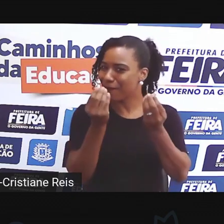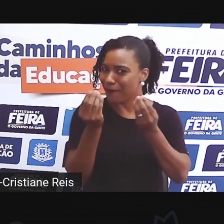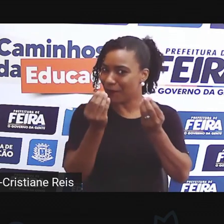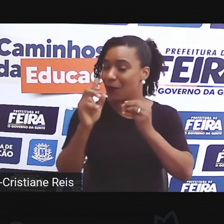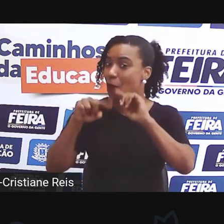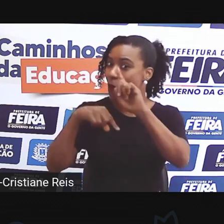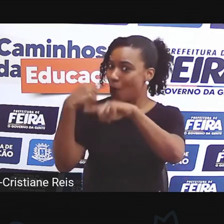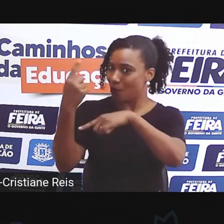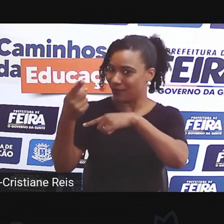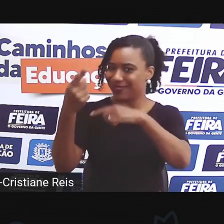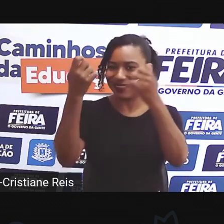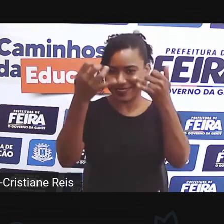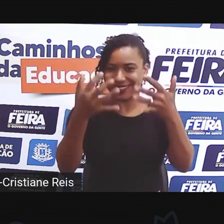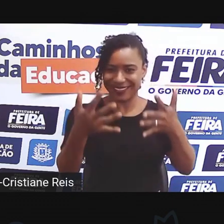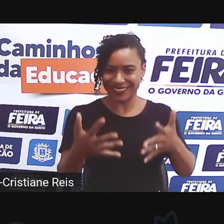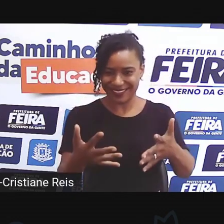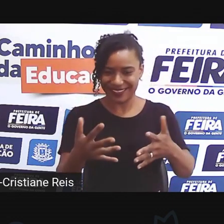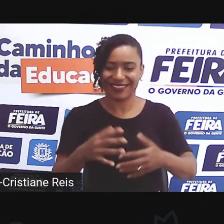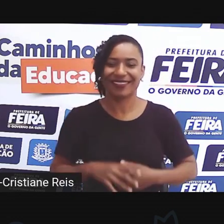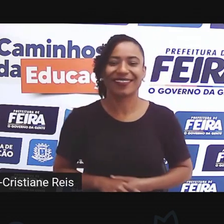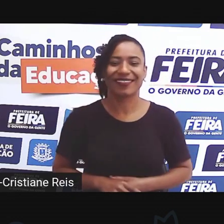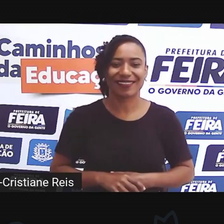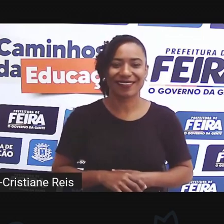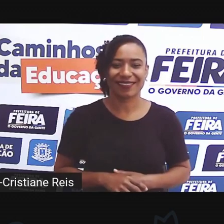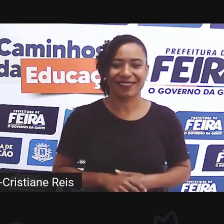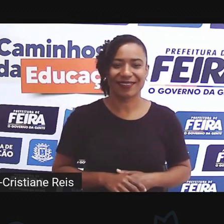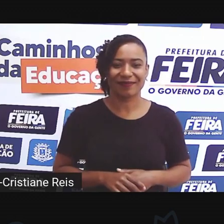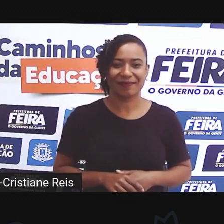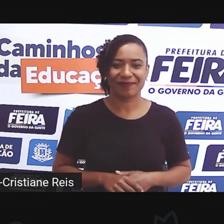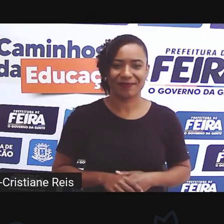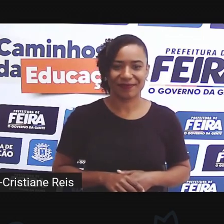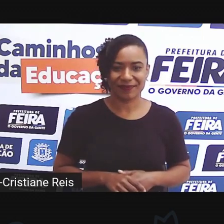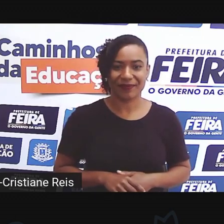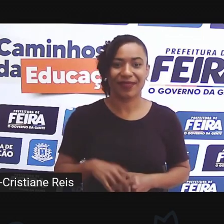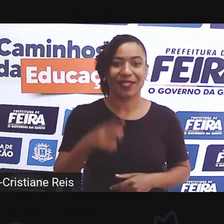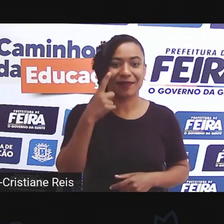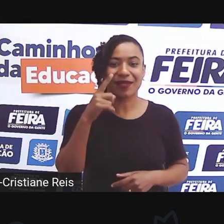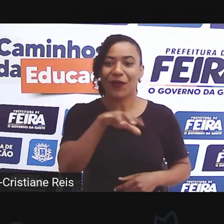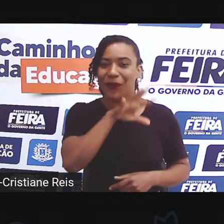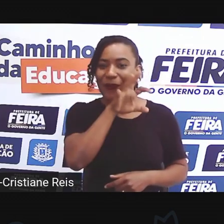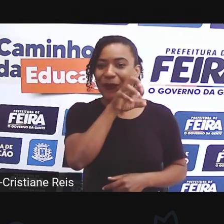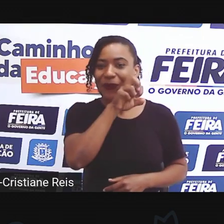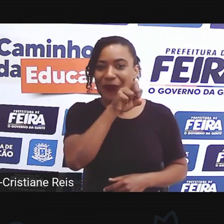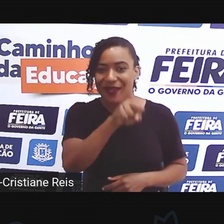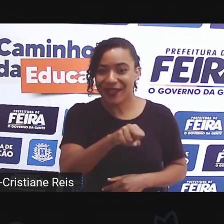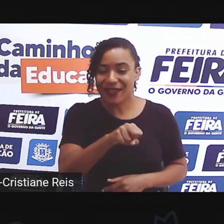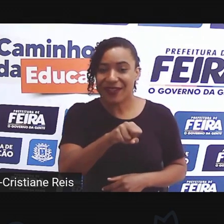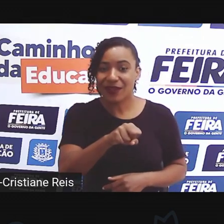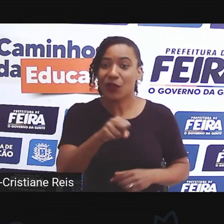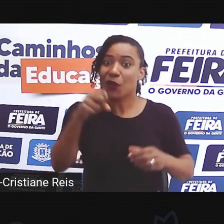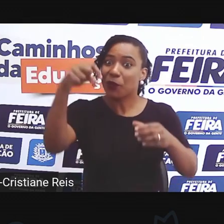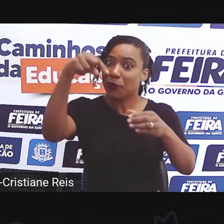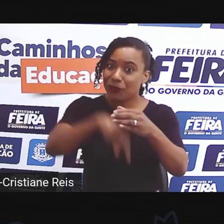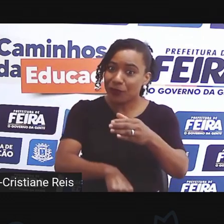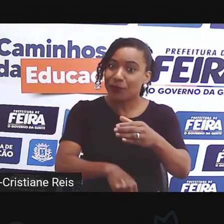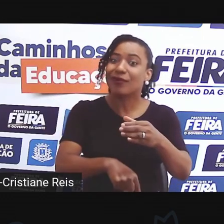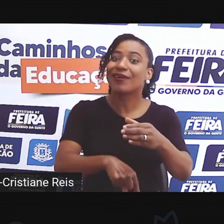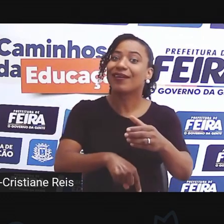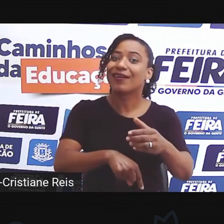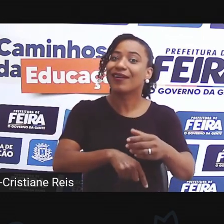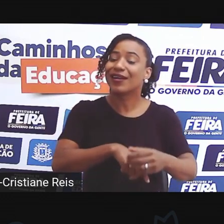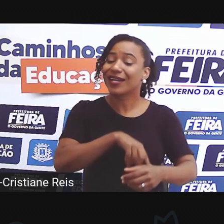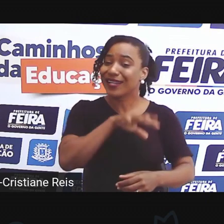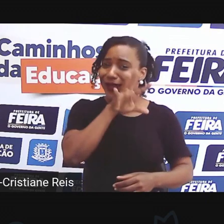para outra aula. Vou usar mais aqui, ó, um tigre. Olha, o